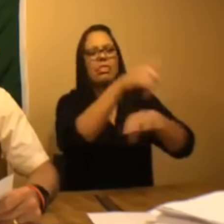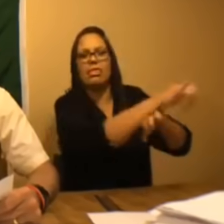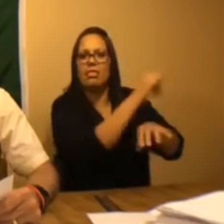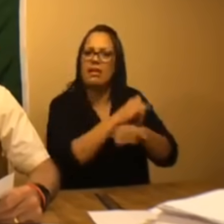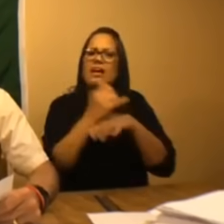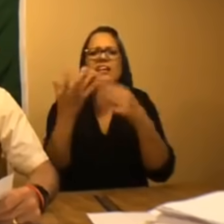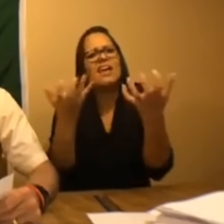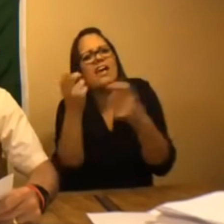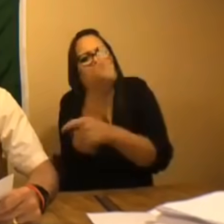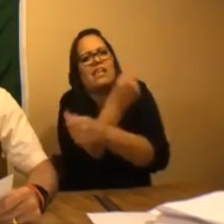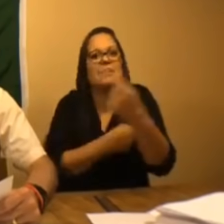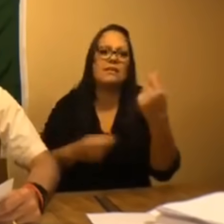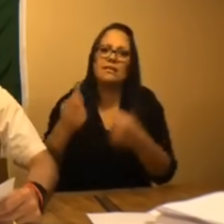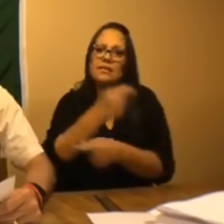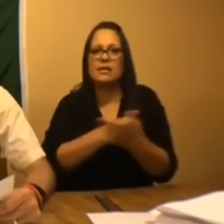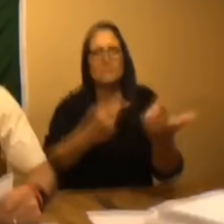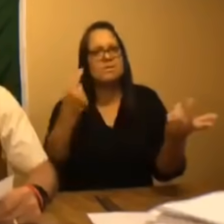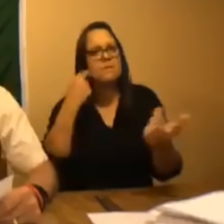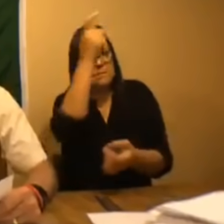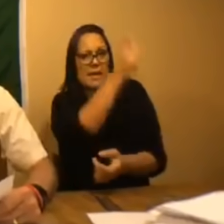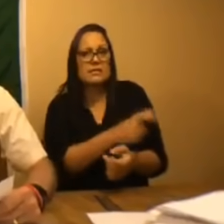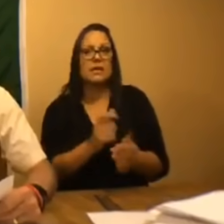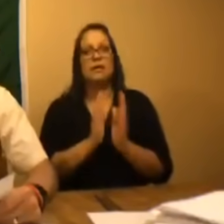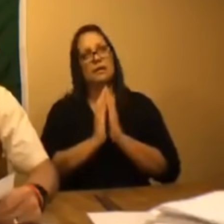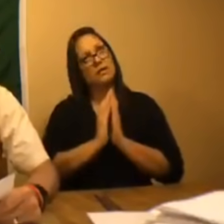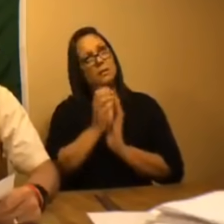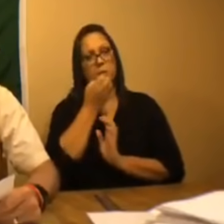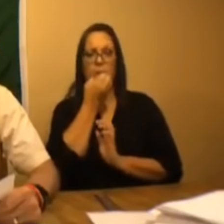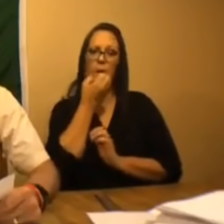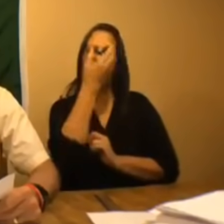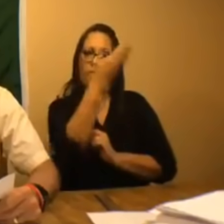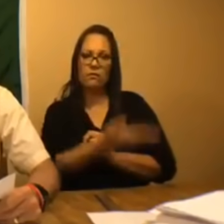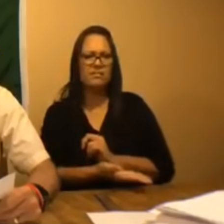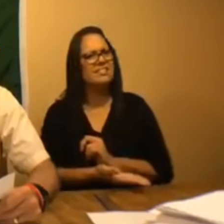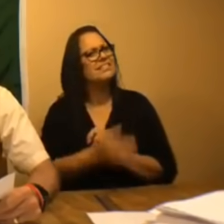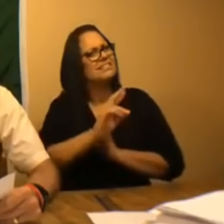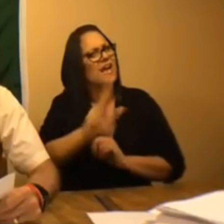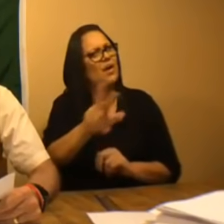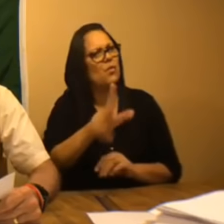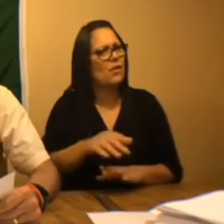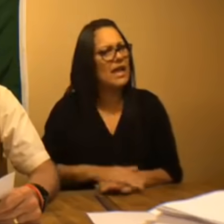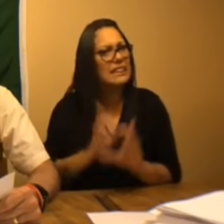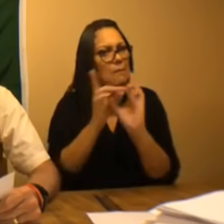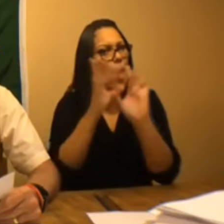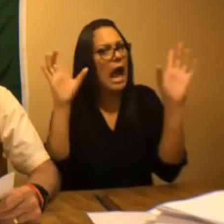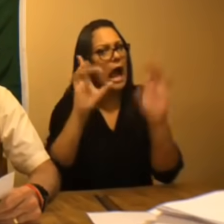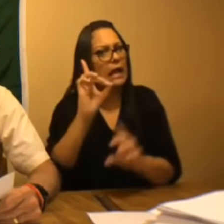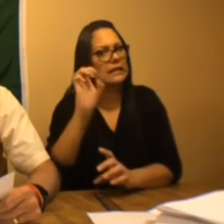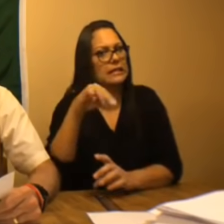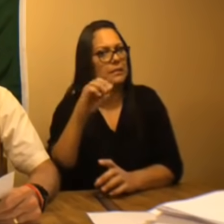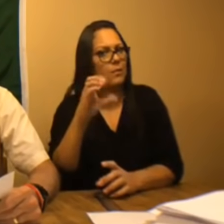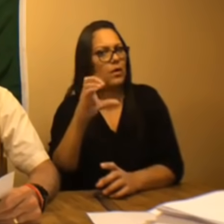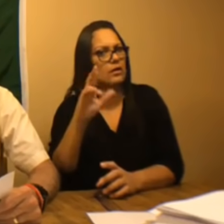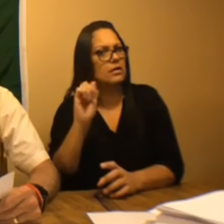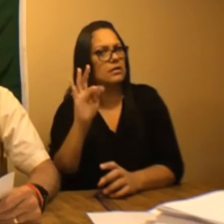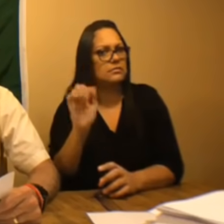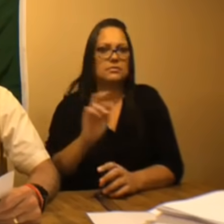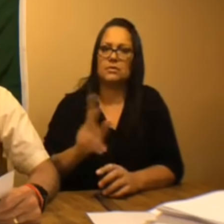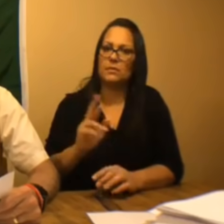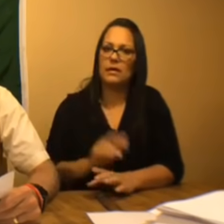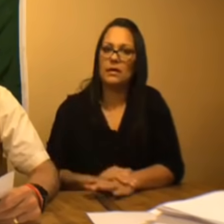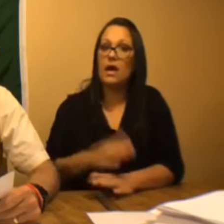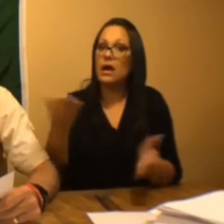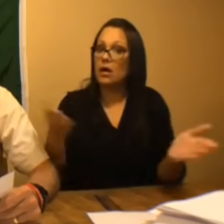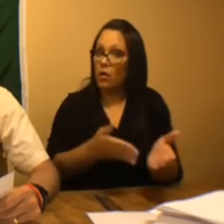mundo, é, como se ele fosse o bonzinho, o democrata. Não é. Tá, o que está em jogo no Brasil